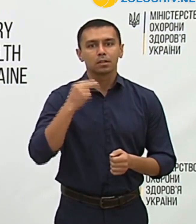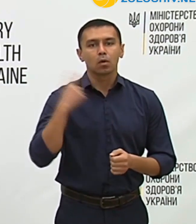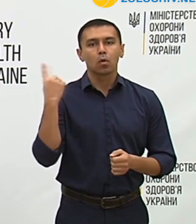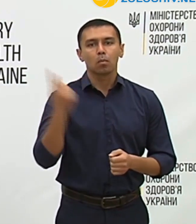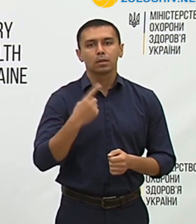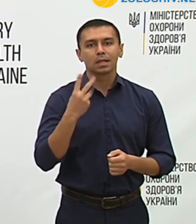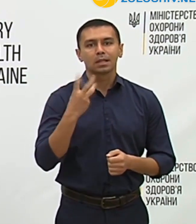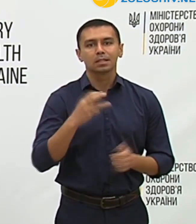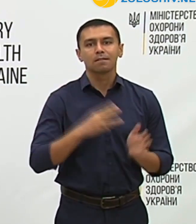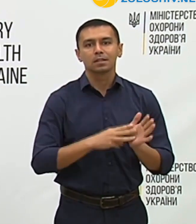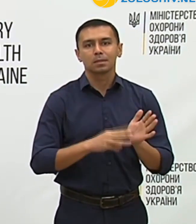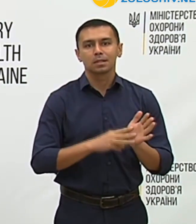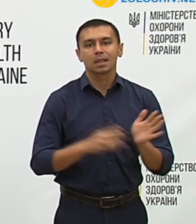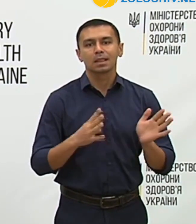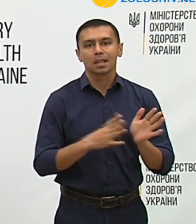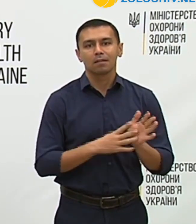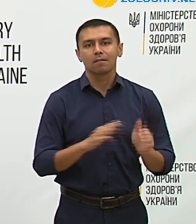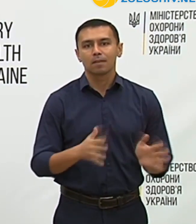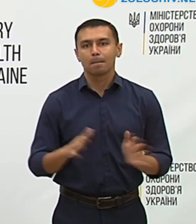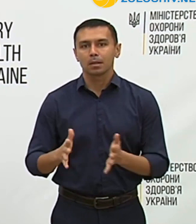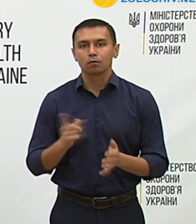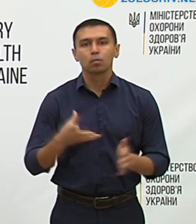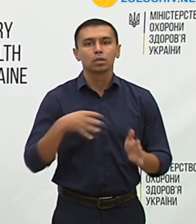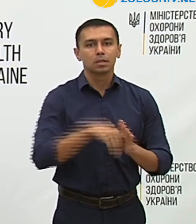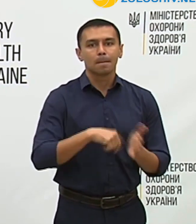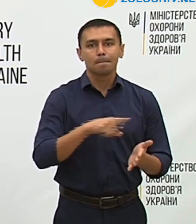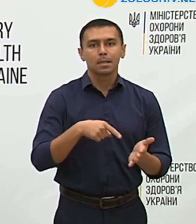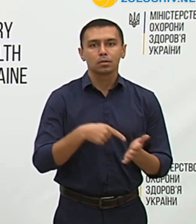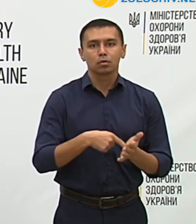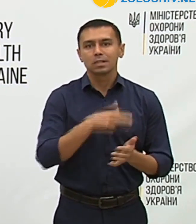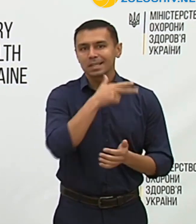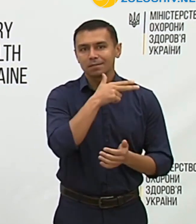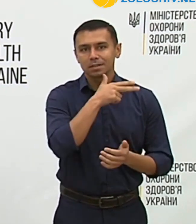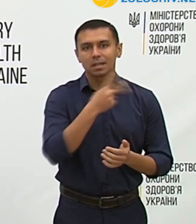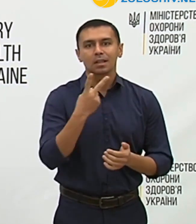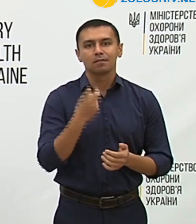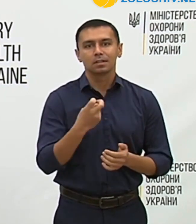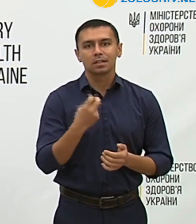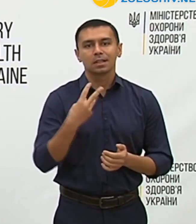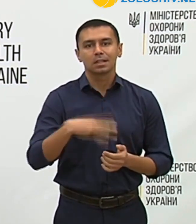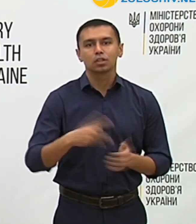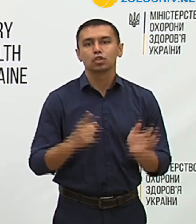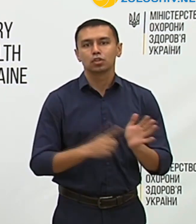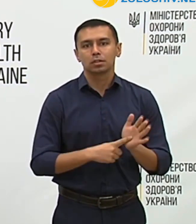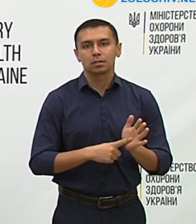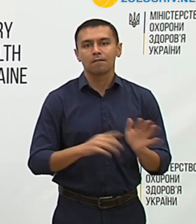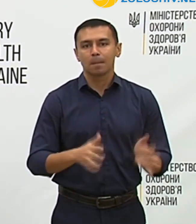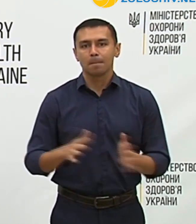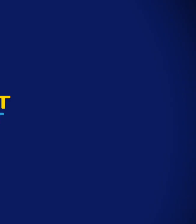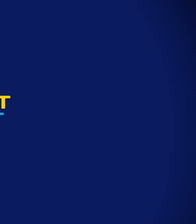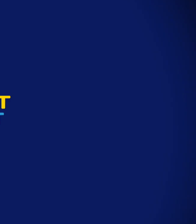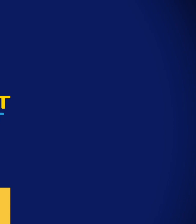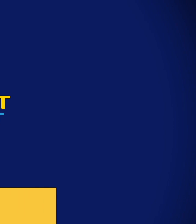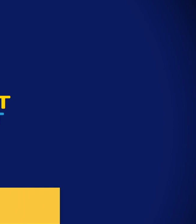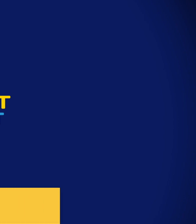область – 389 випадків, в тому числі місто Чернівці – 236 випадків.